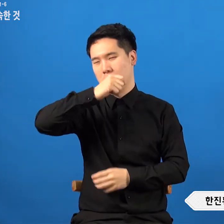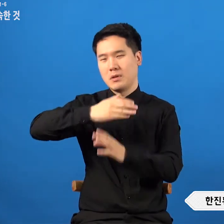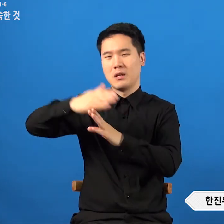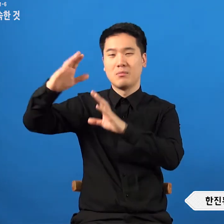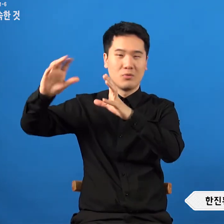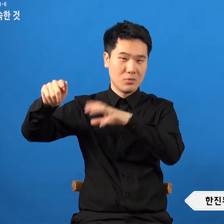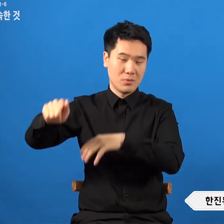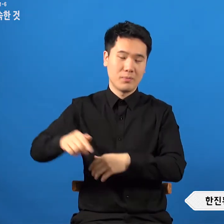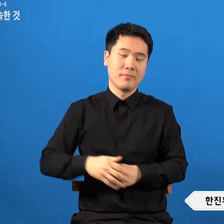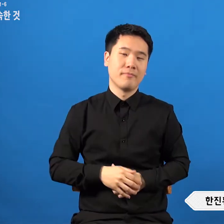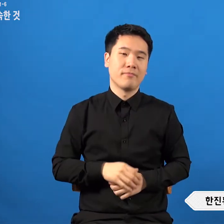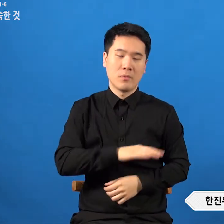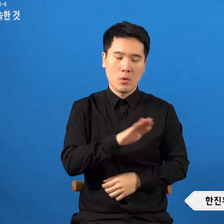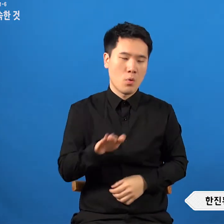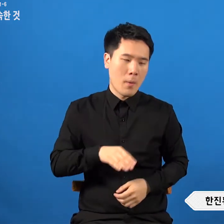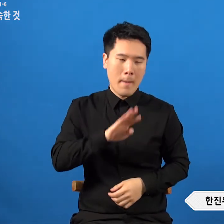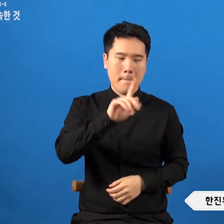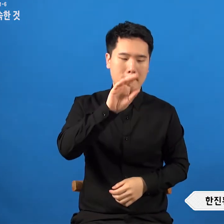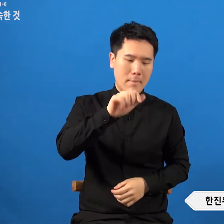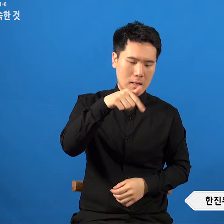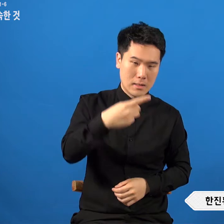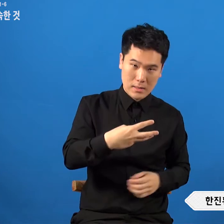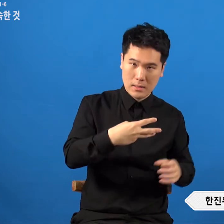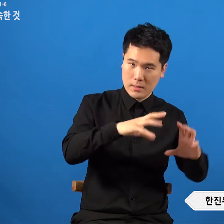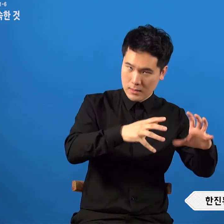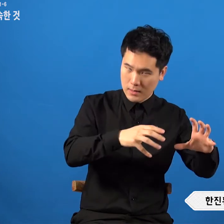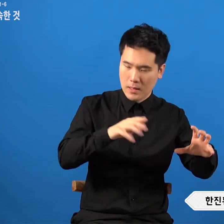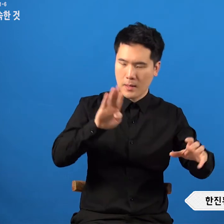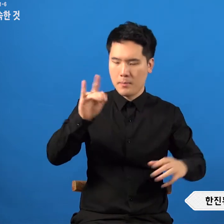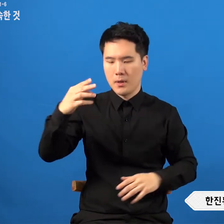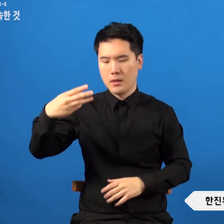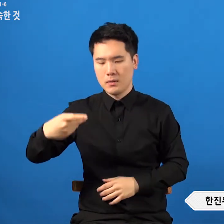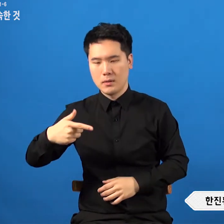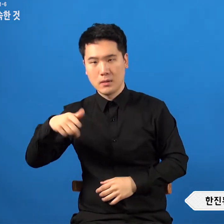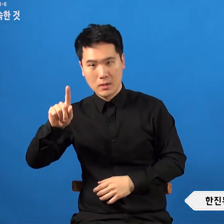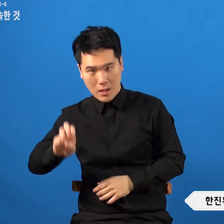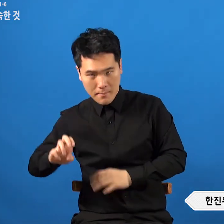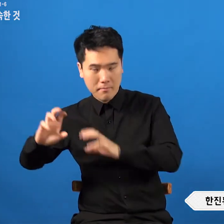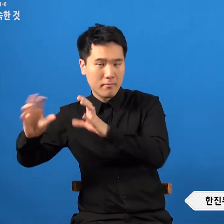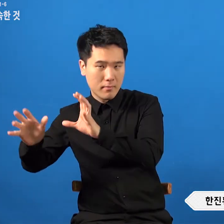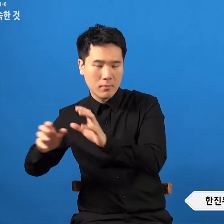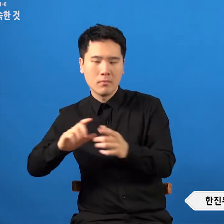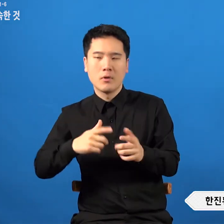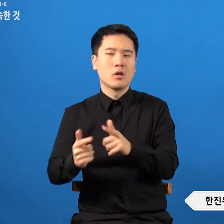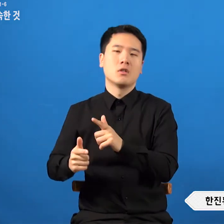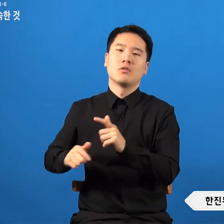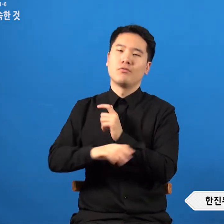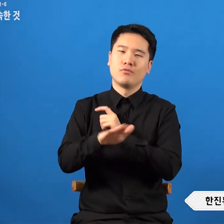미신 성령께서 우리를 방글라데시로 베트남으로 떠다 미셨습니다.